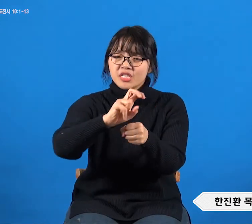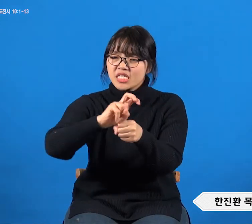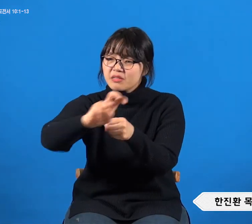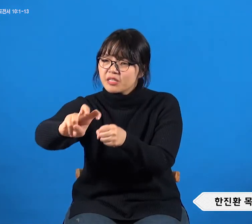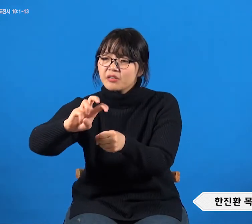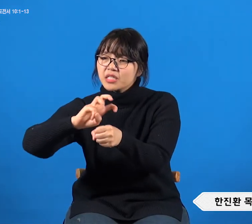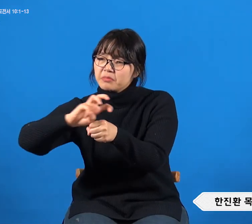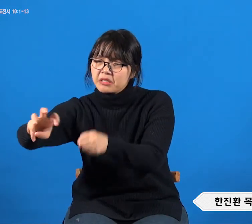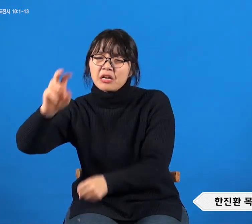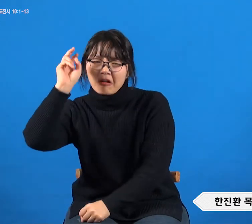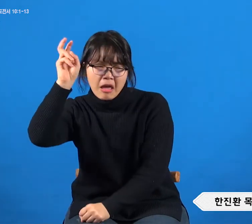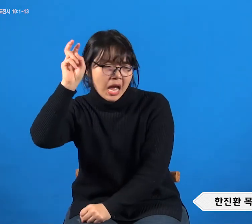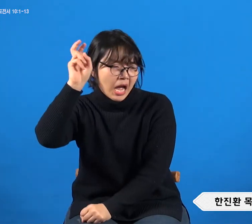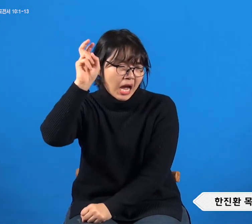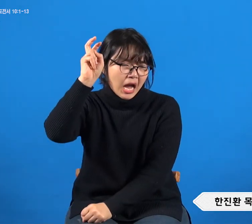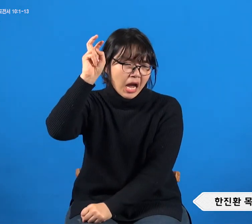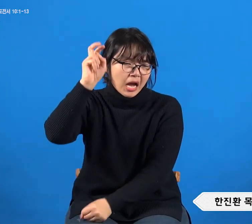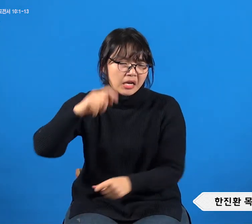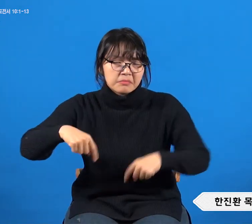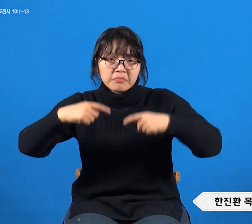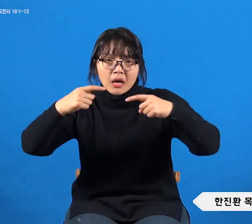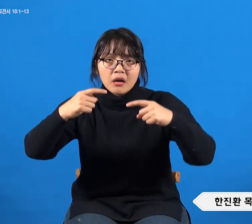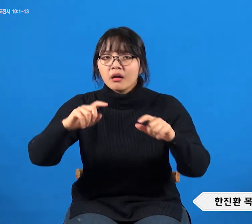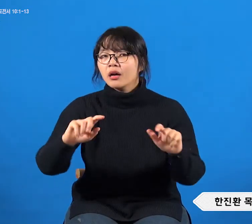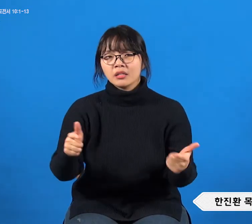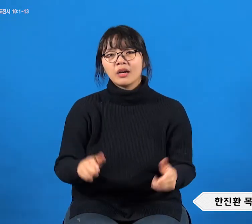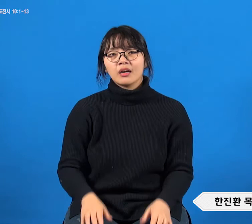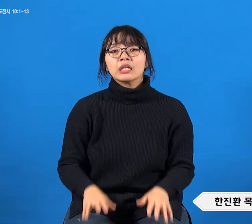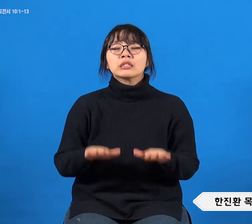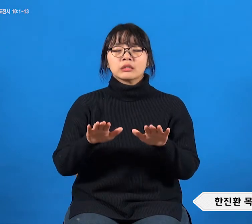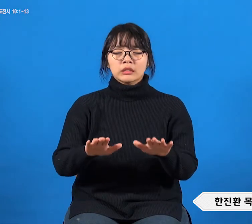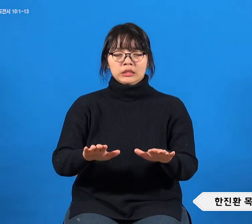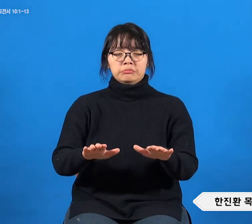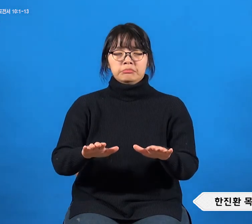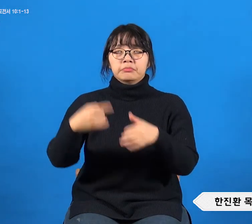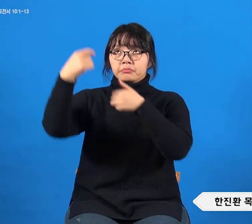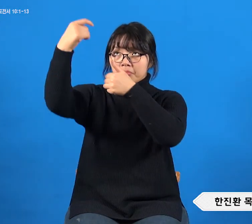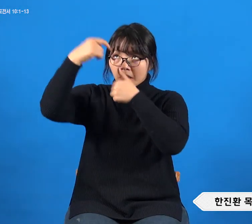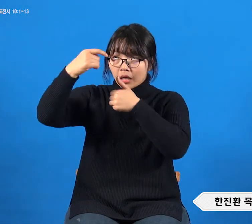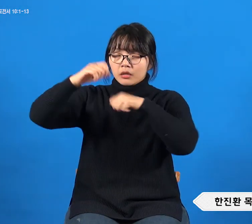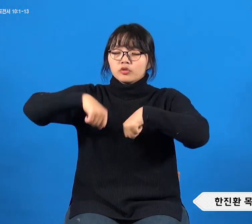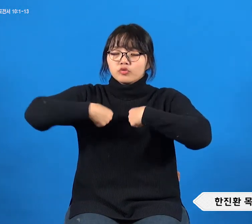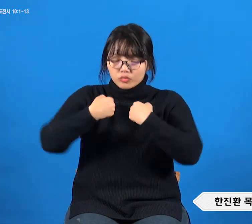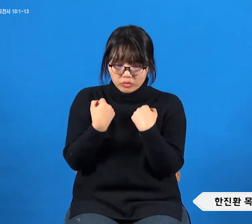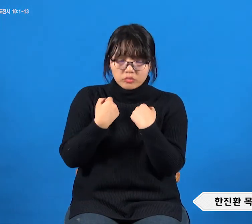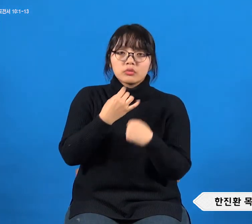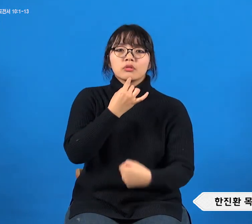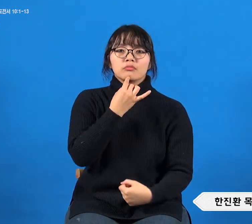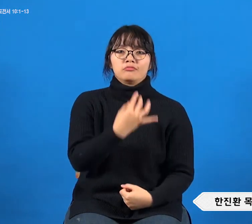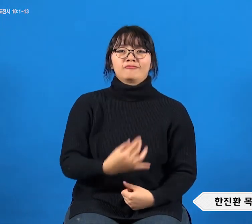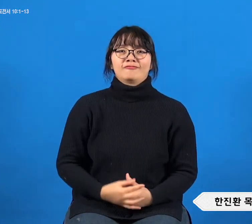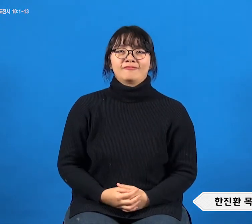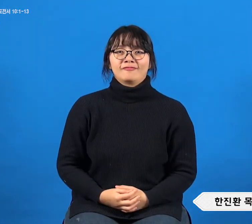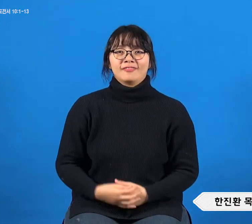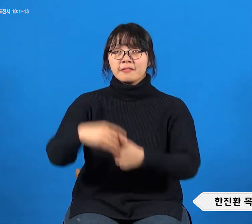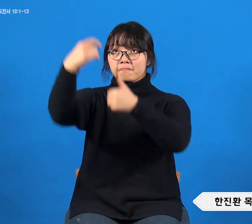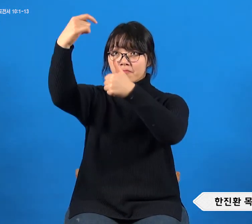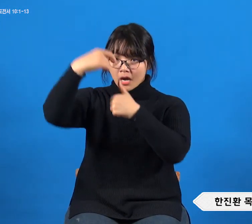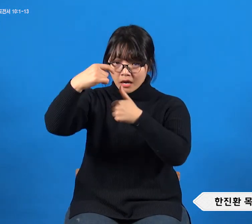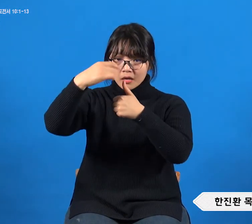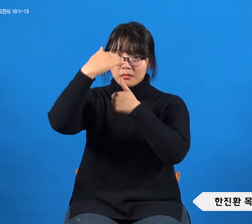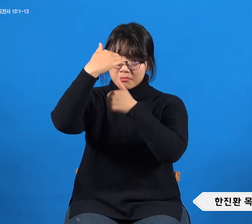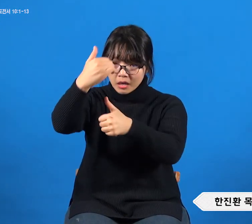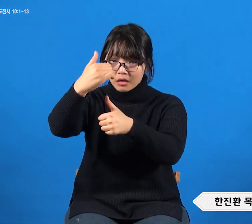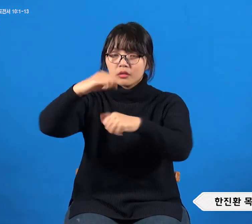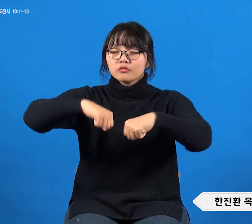다 내다보고 그렇게 한 게 아닙니다. 그저 오늘 하루 말씀이 떨어졌으니까, 그러니까 순종한